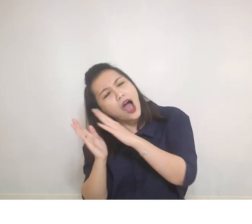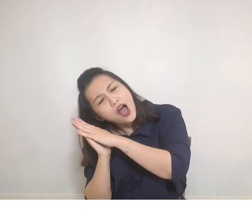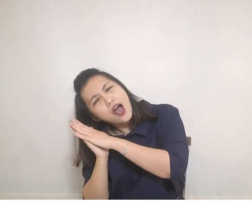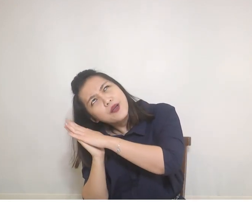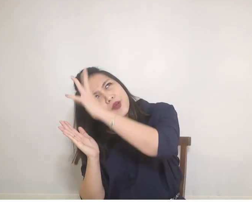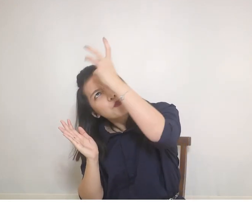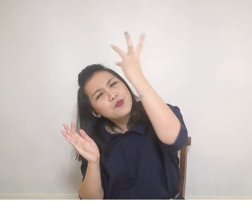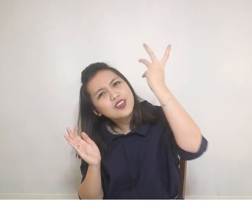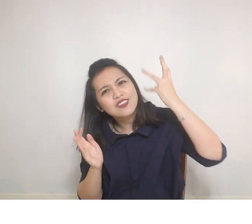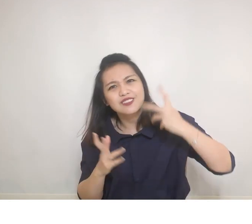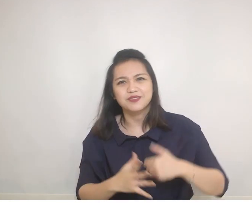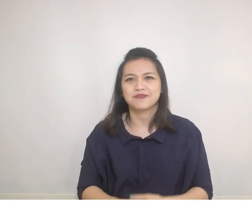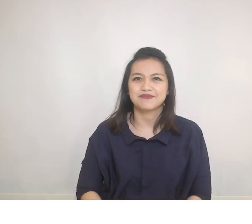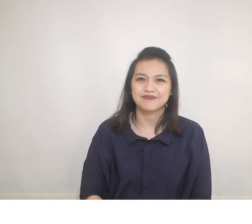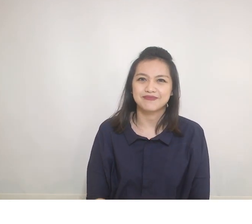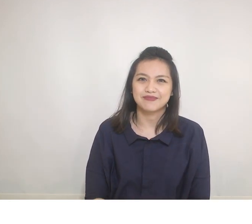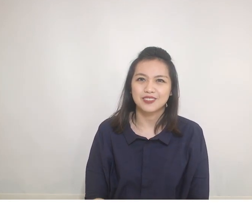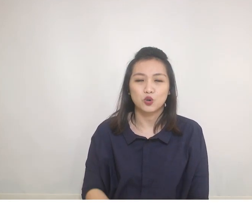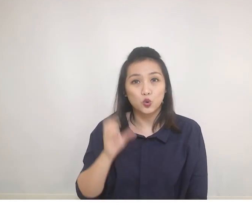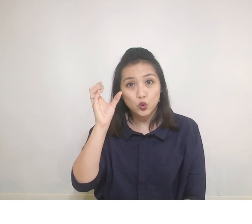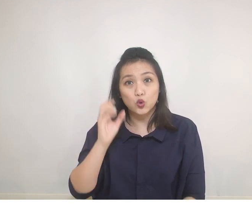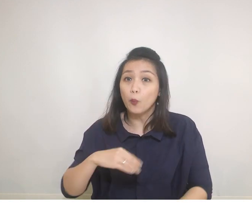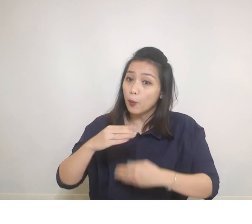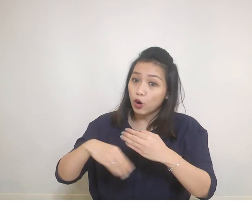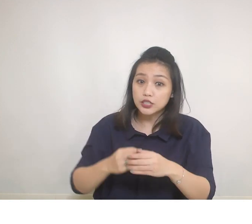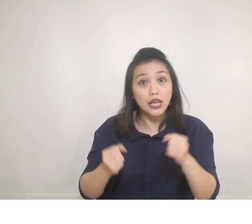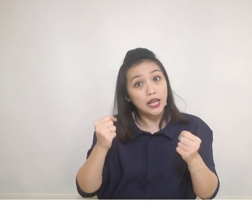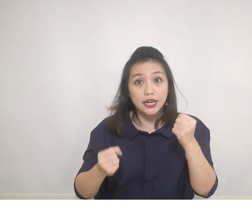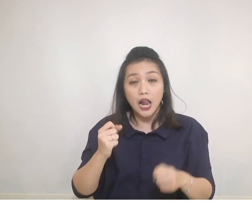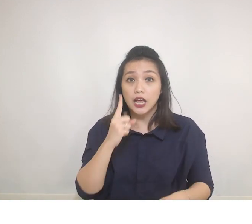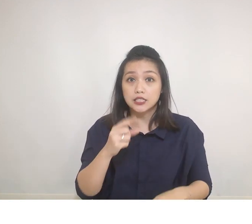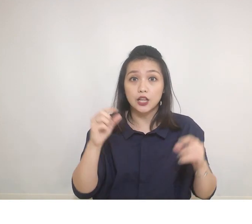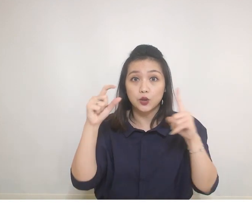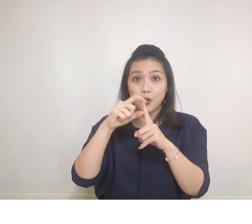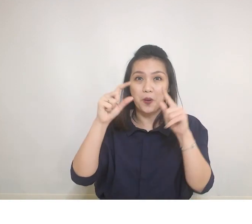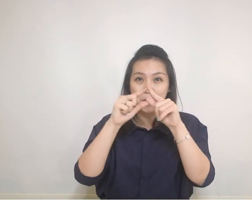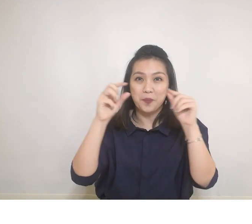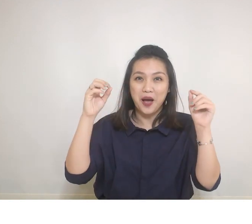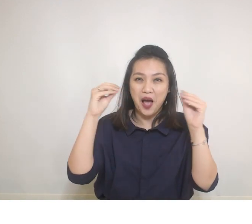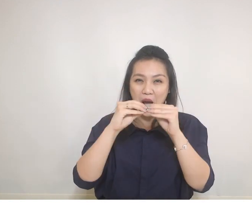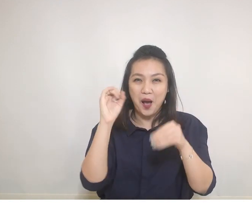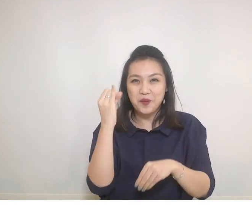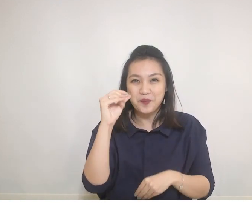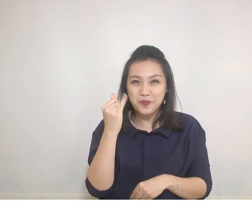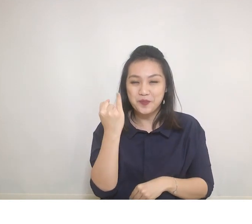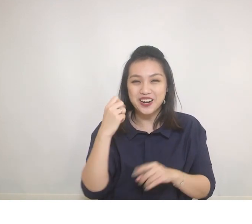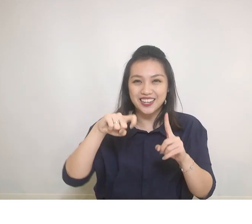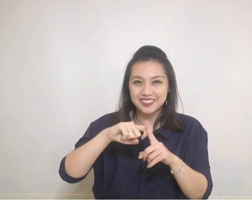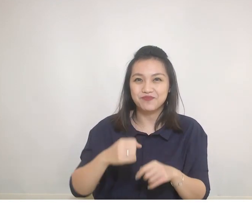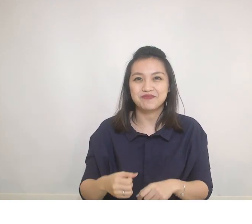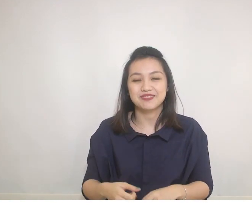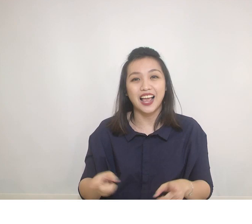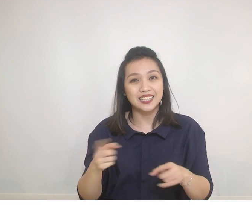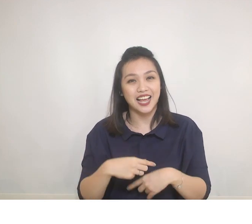pribadi kita kayak gitu. Yep. Jadi seperti itu sih. Wow. Itu ya. Ya, luar biasa ya. Ada